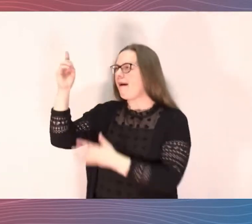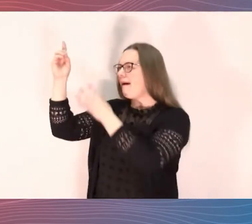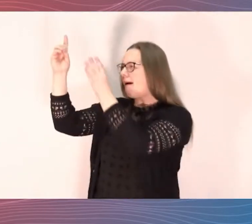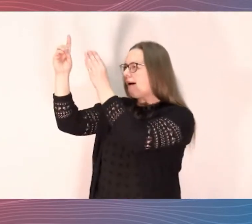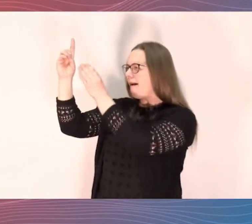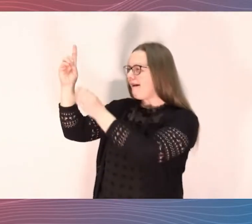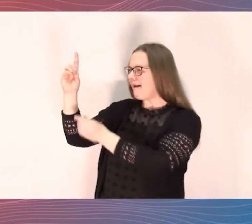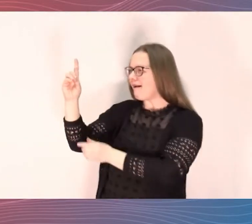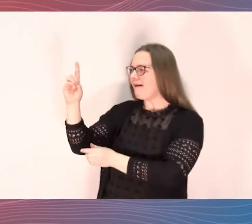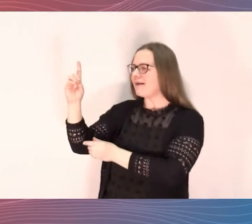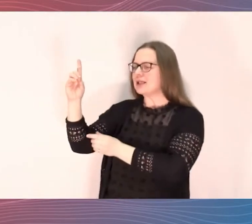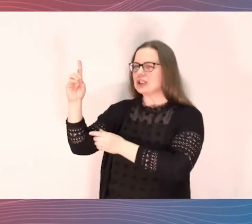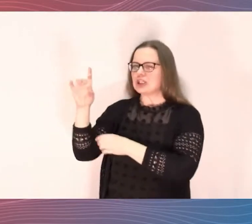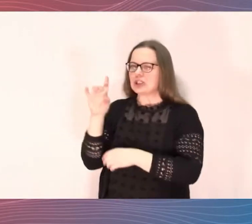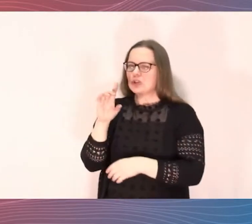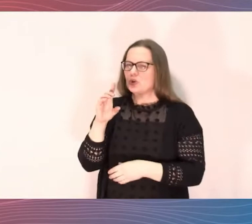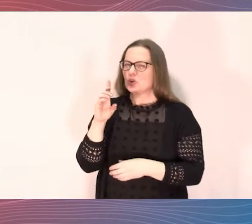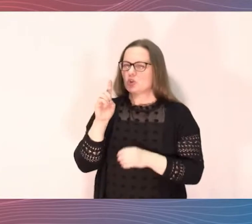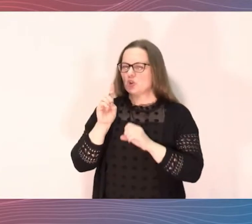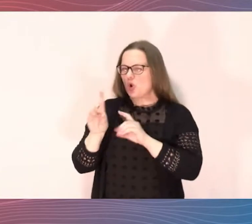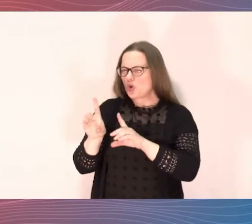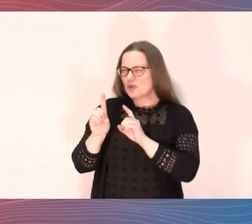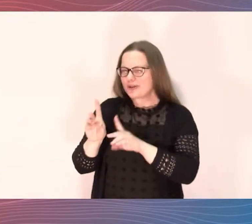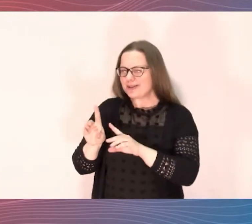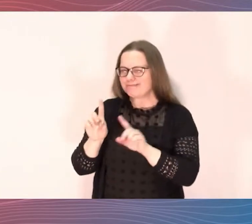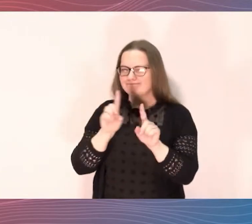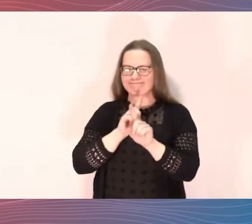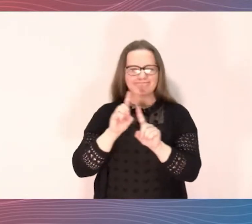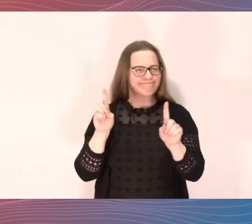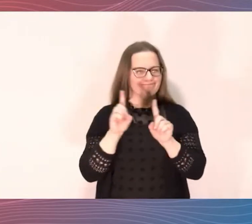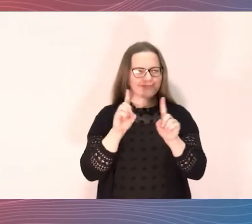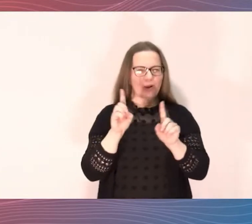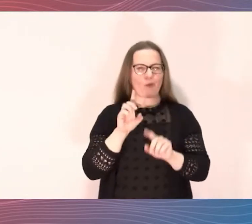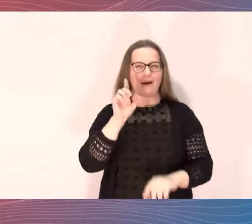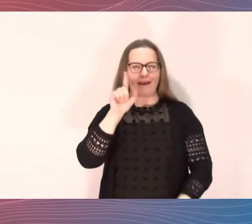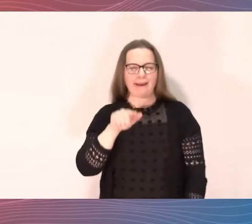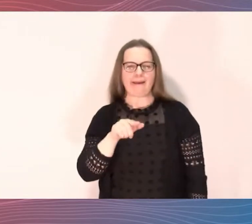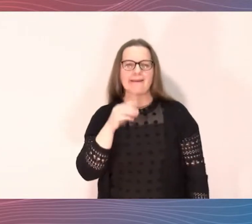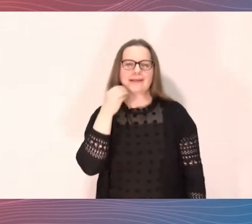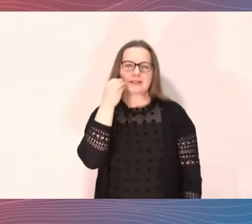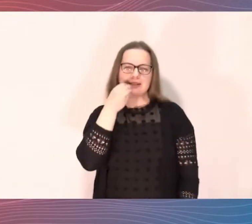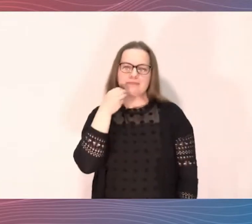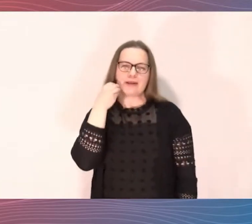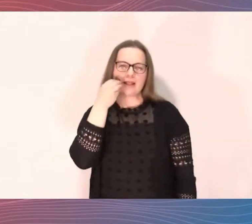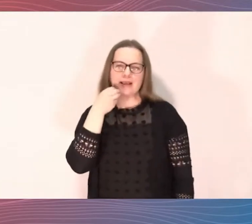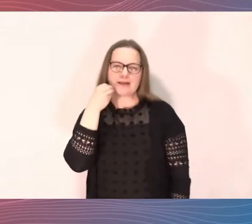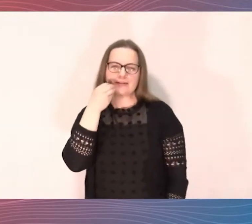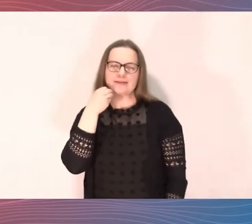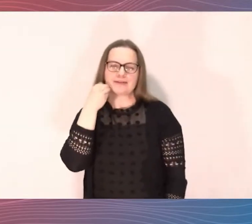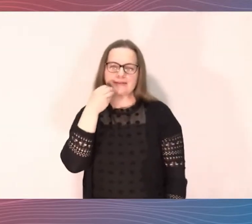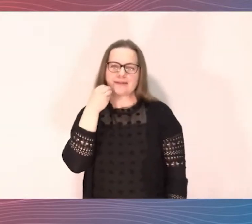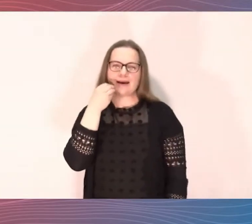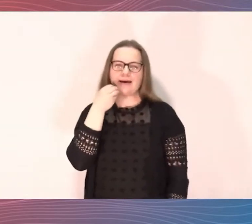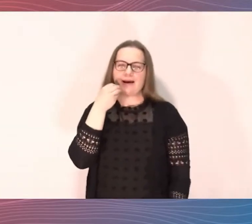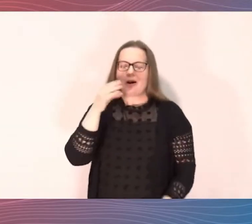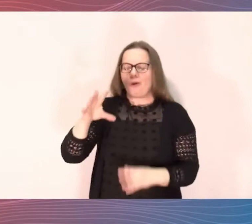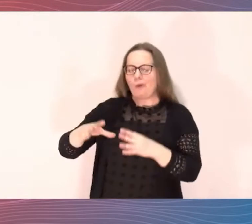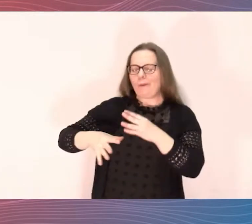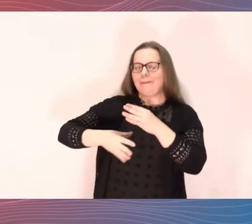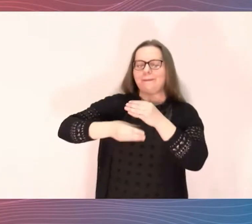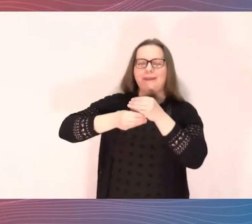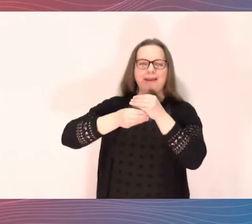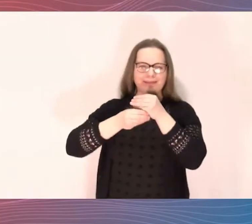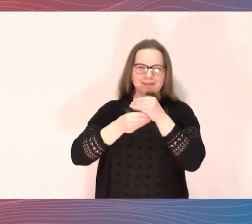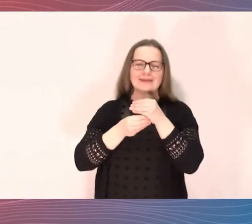é na doutrina. É conhecer de uma maneira completa, de uma maneira